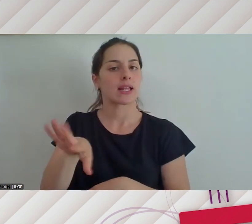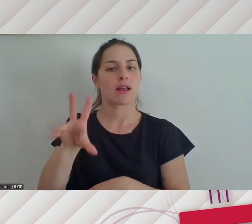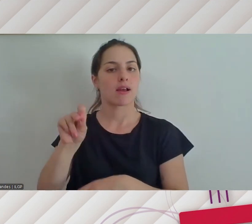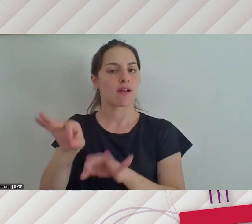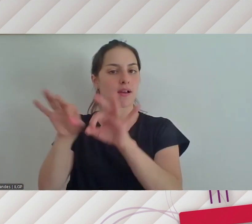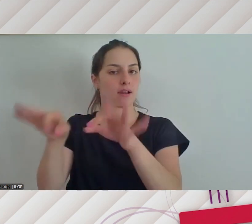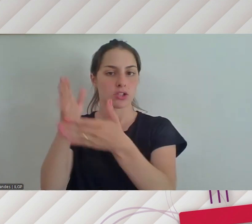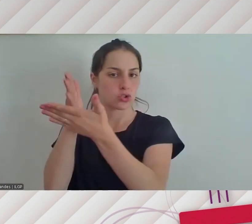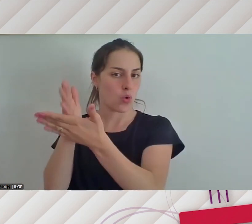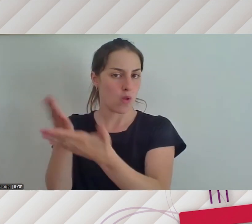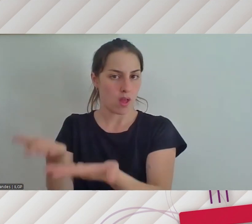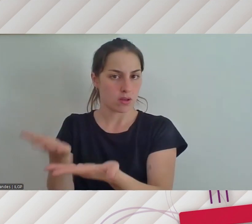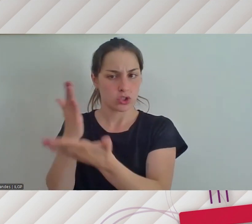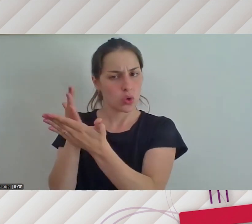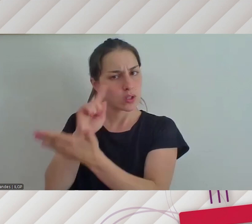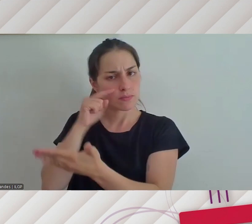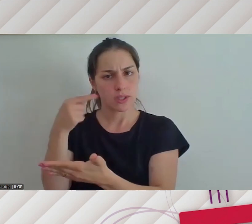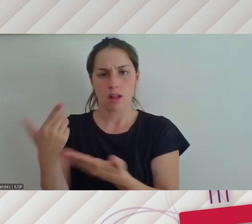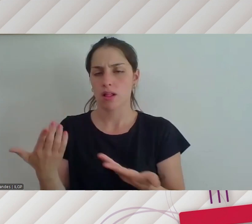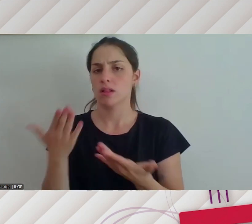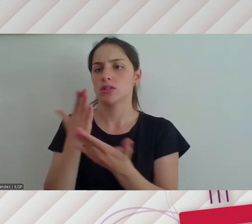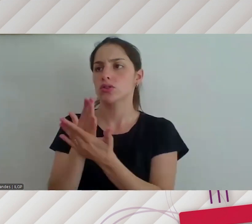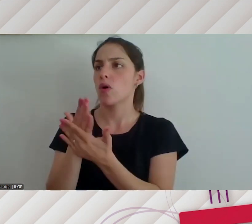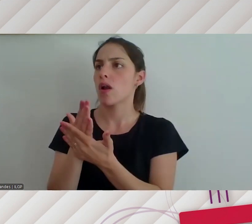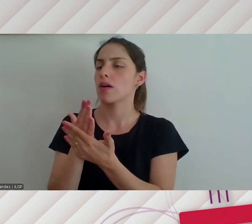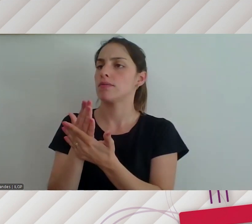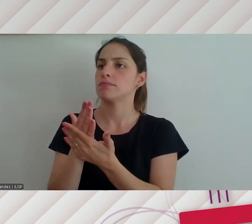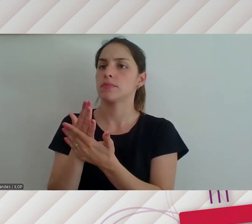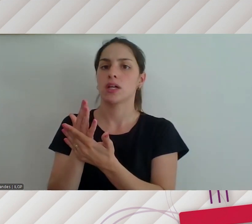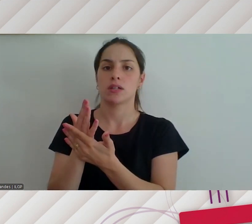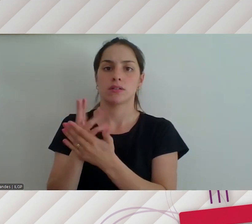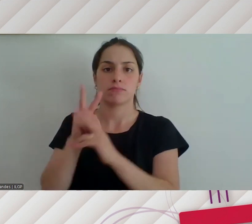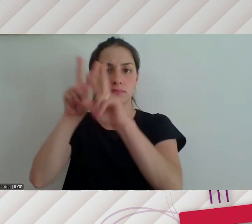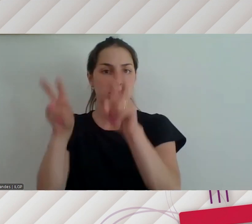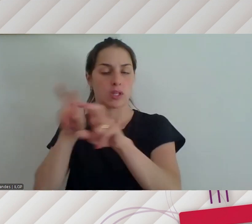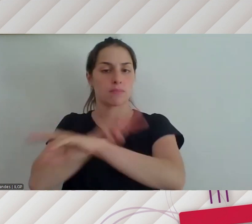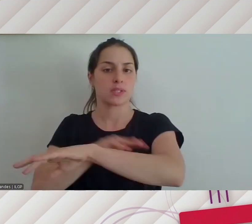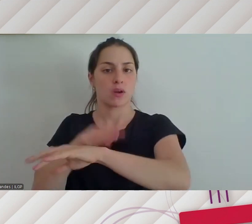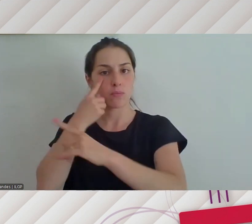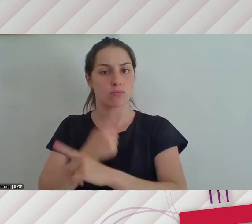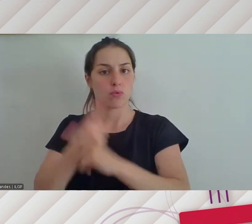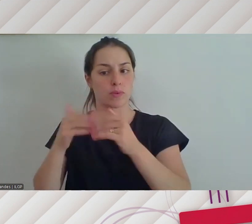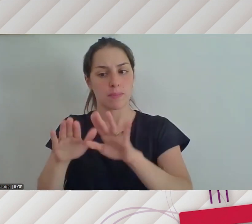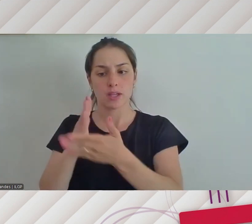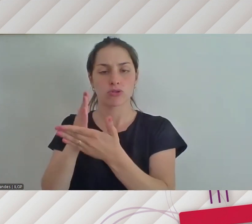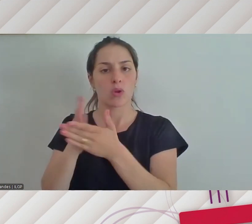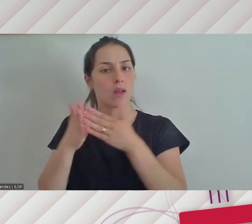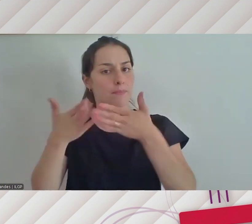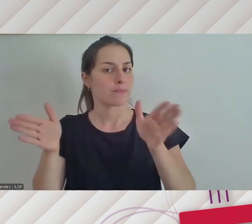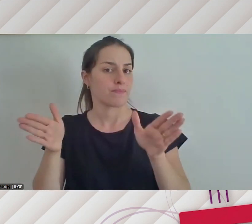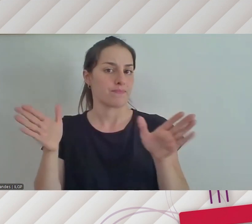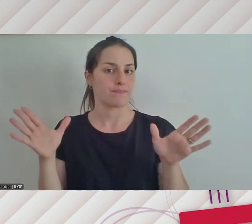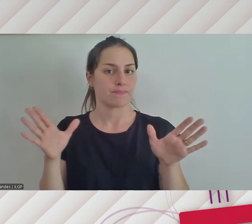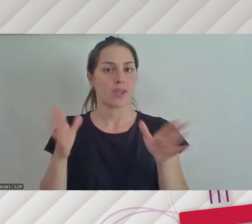isso. É uma escola especial. É uma escola da administração pública, mas é uma escola que se abriu. E